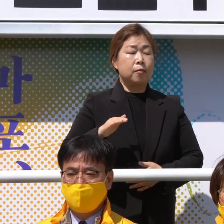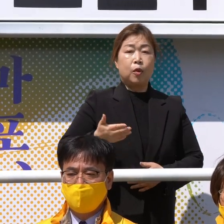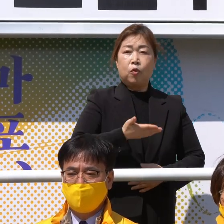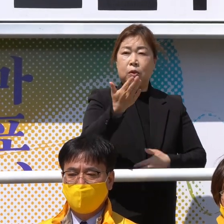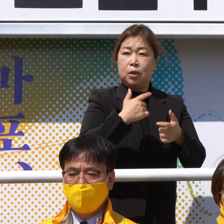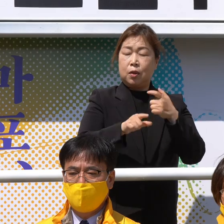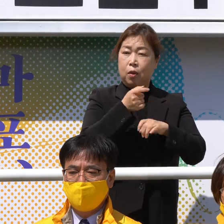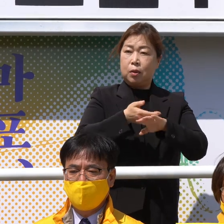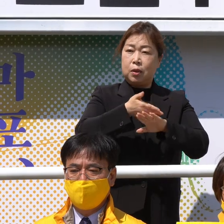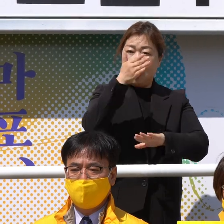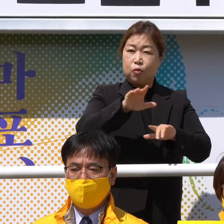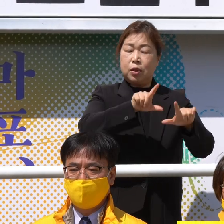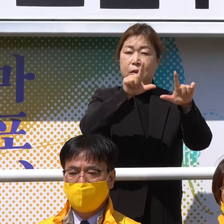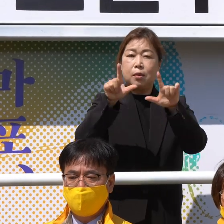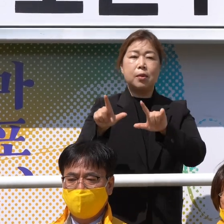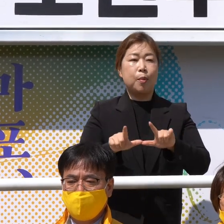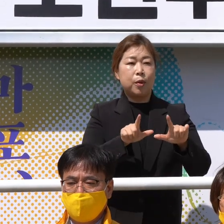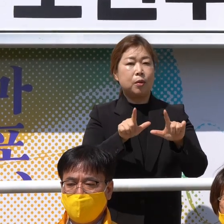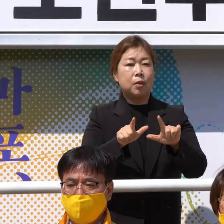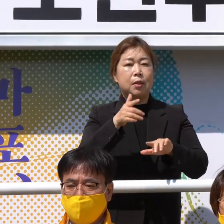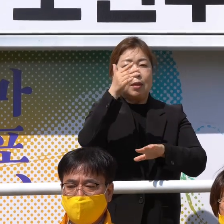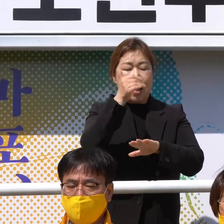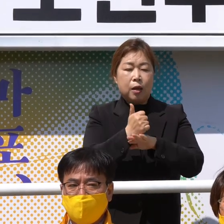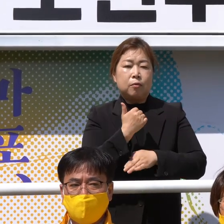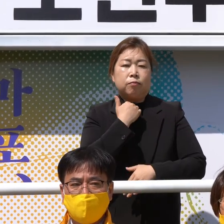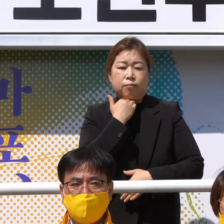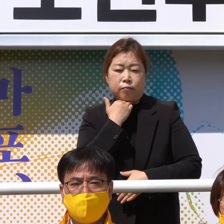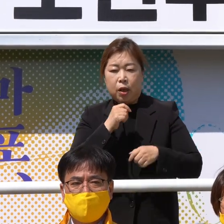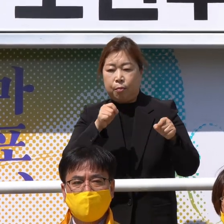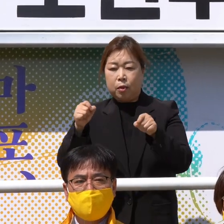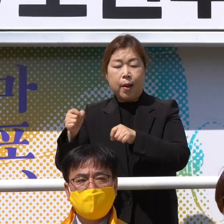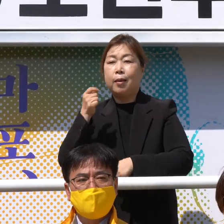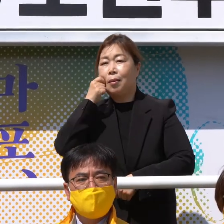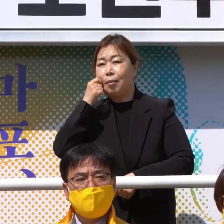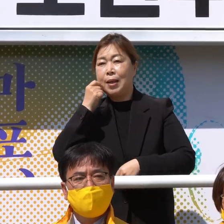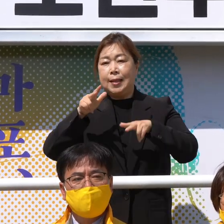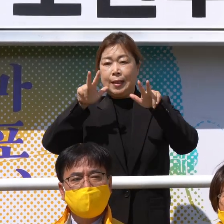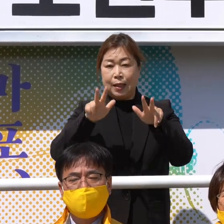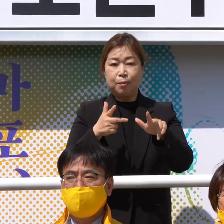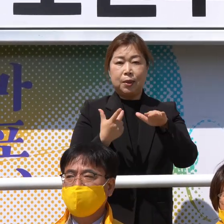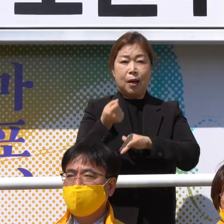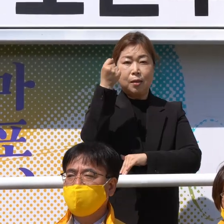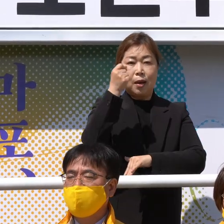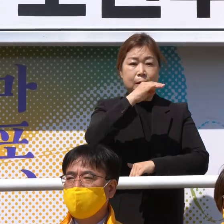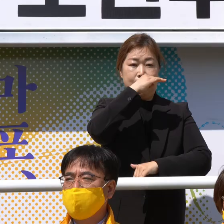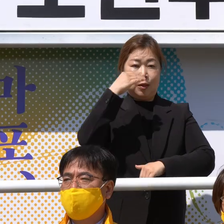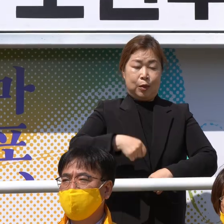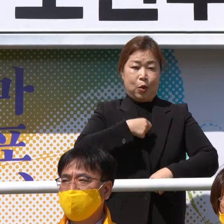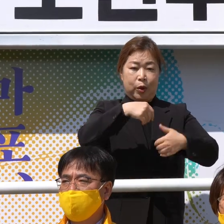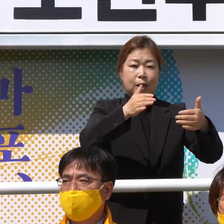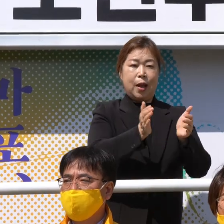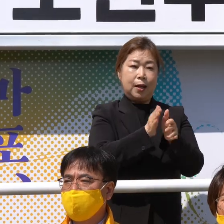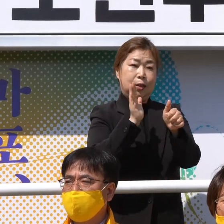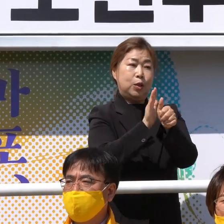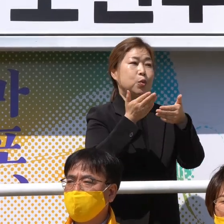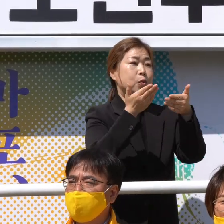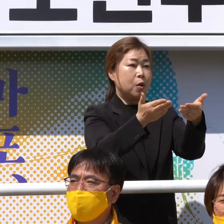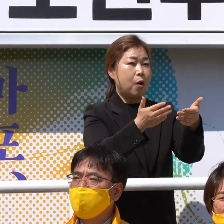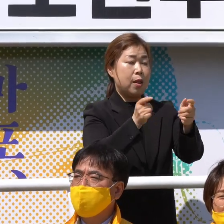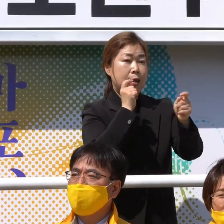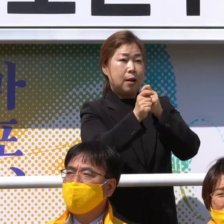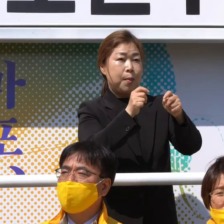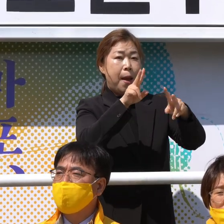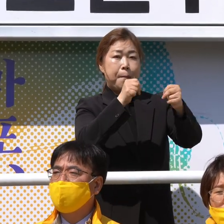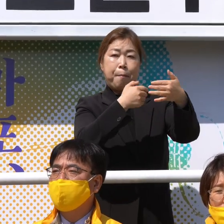더 이상 우리의 삶을 나중으로 미루지 맙시다. 지금 당장 정의당을 지지해서